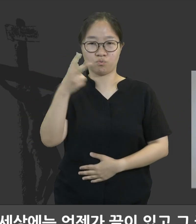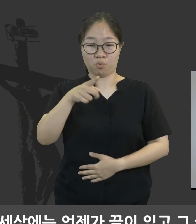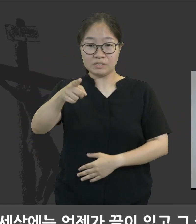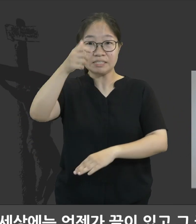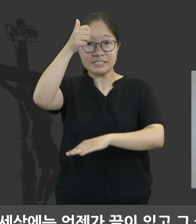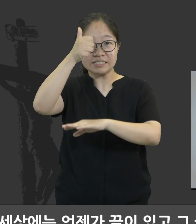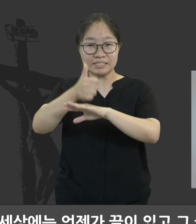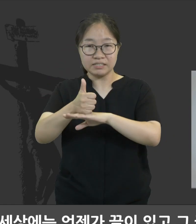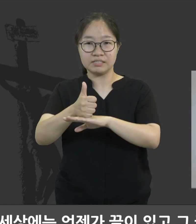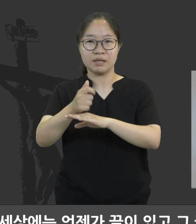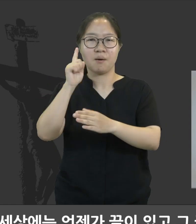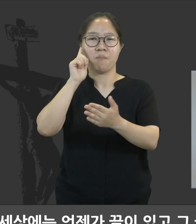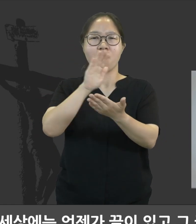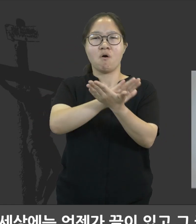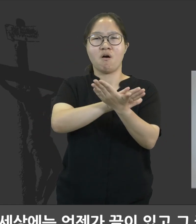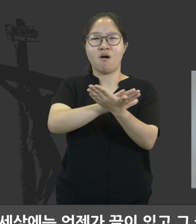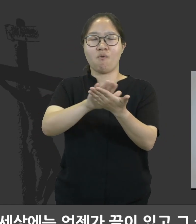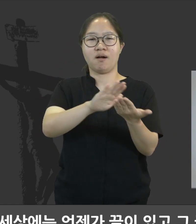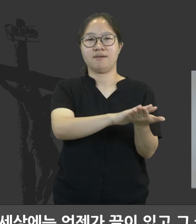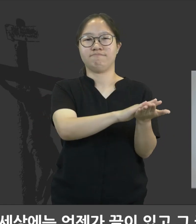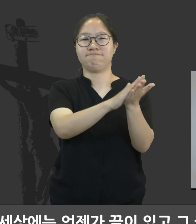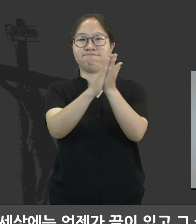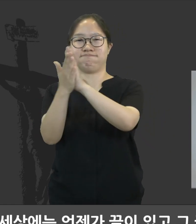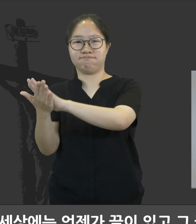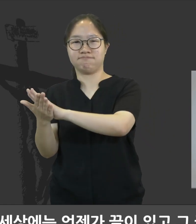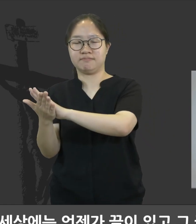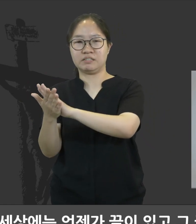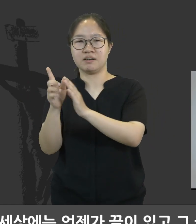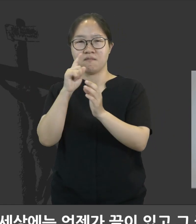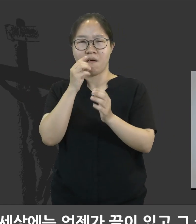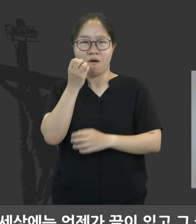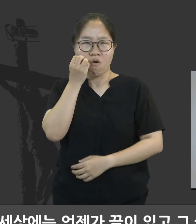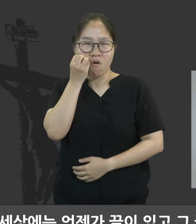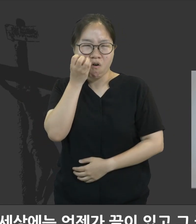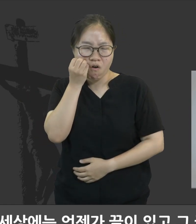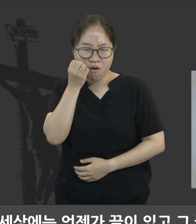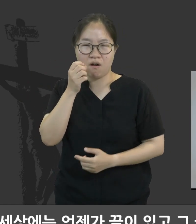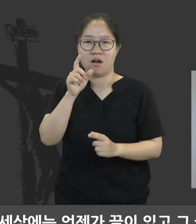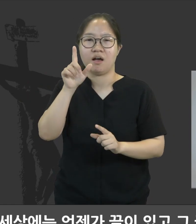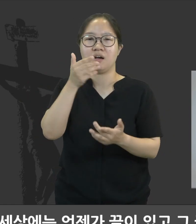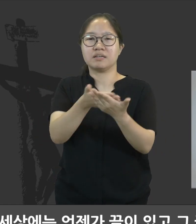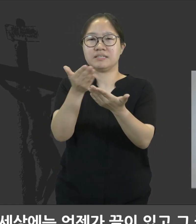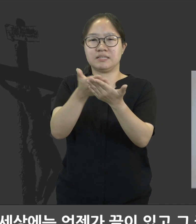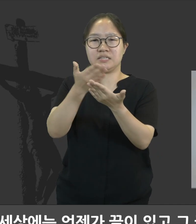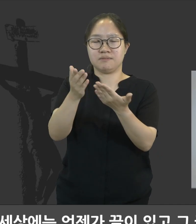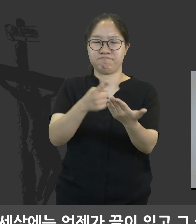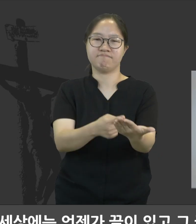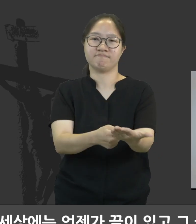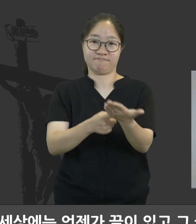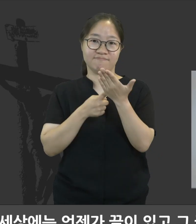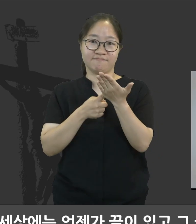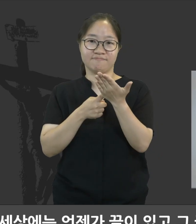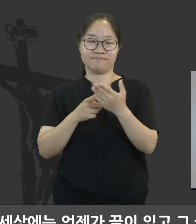종말론적 평화의 시대로 대체되리라는 것을 복합적이고 신비로운 이미지로 드러내는 것이죠.